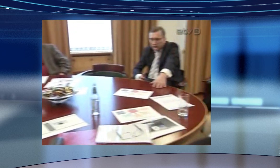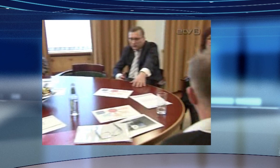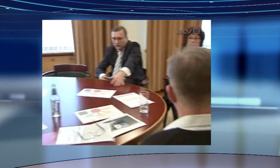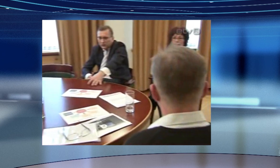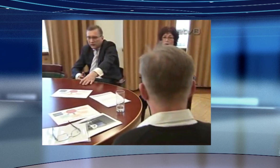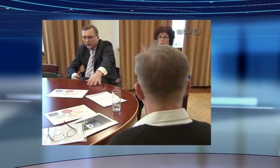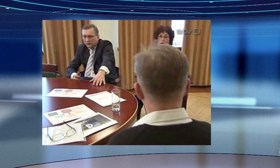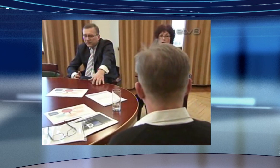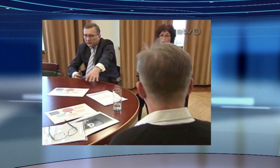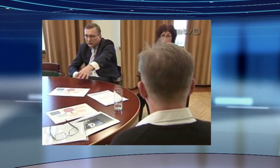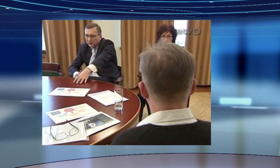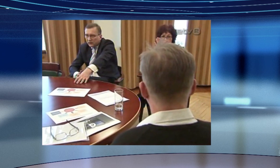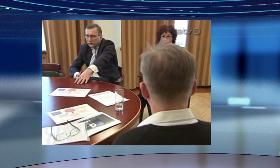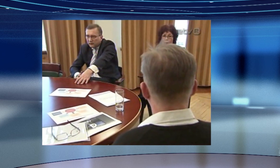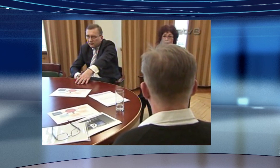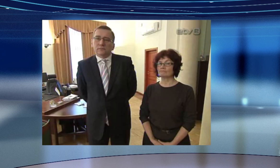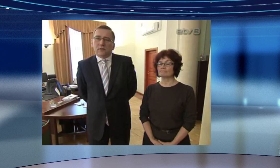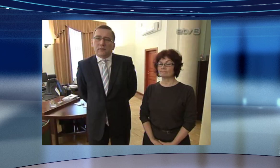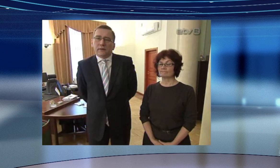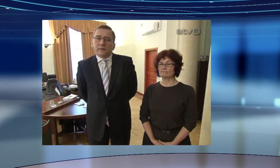peaksid see rahaga tegelema, vaid te saate endale servere. Väga palju.